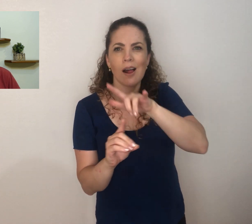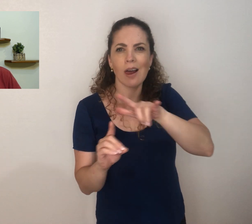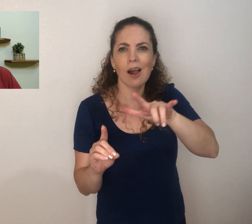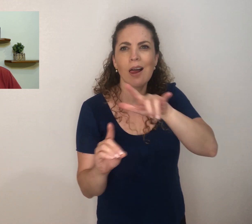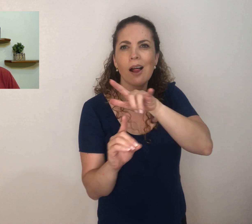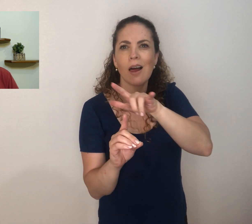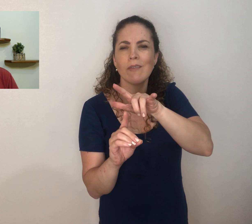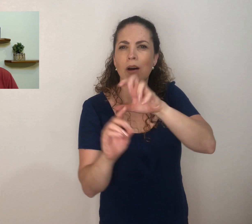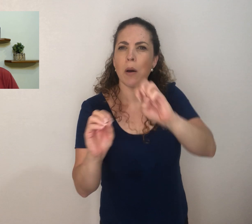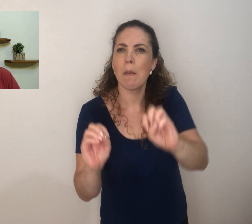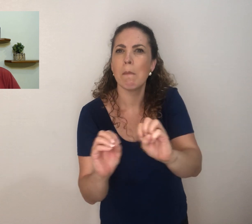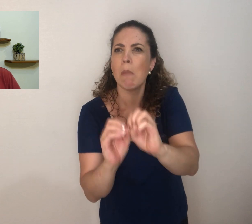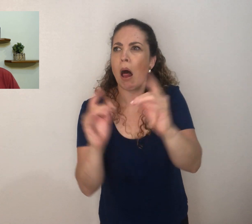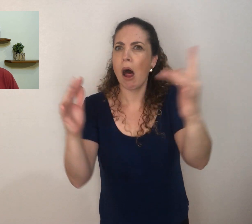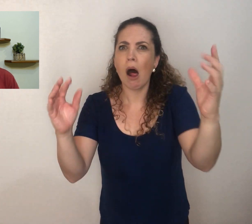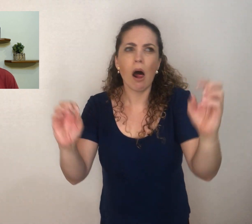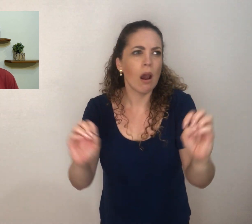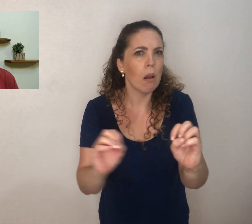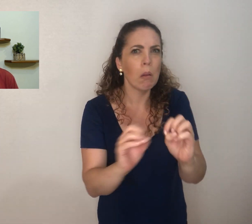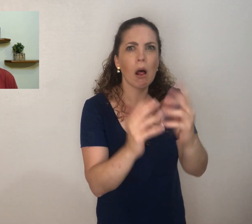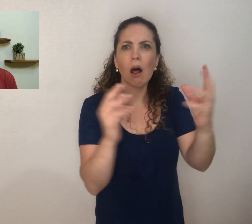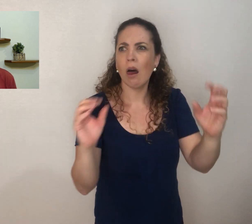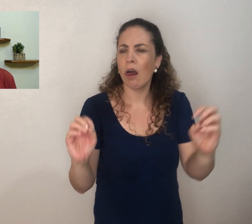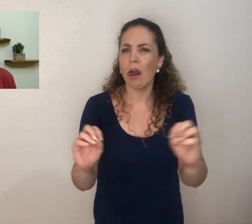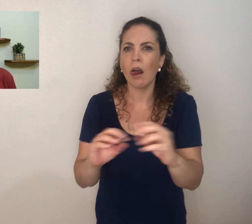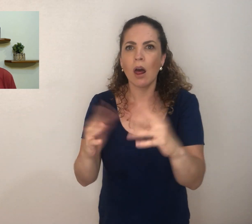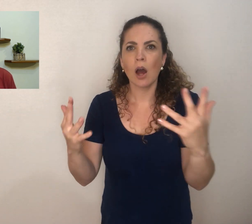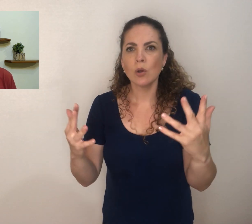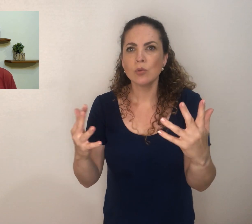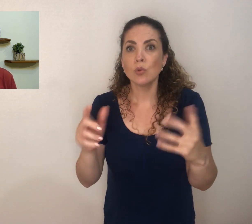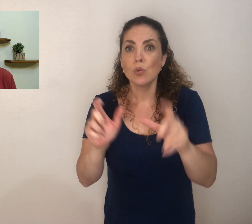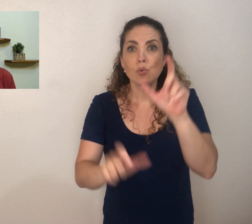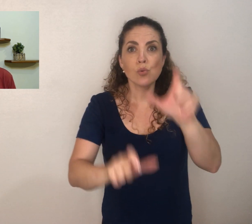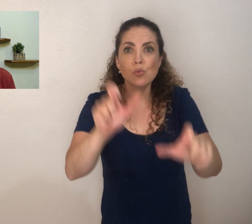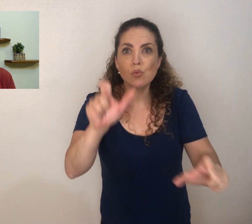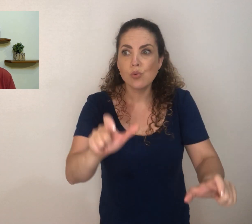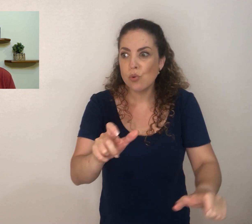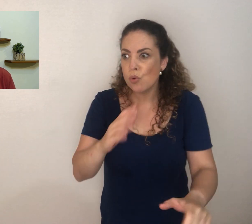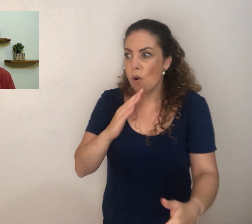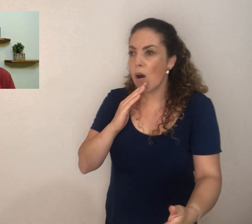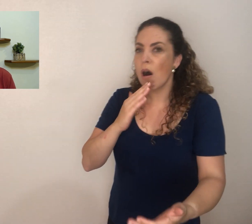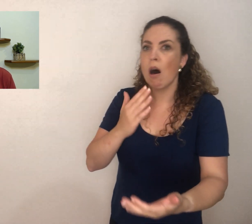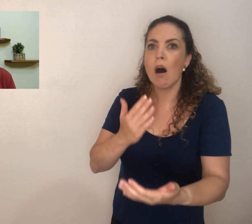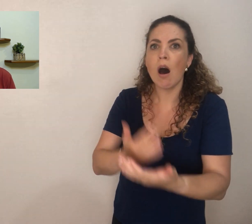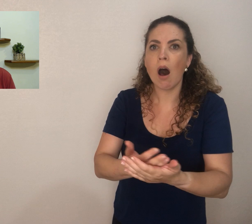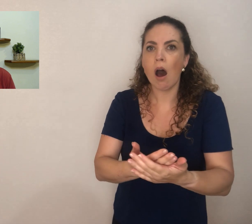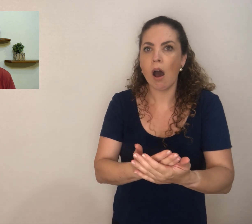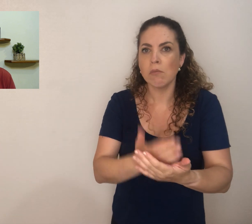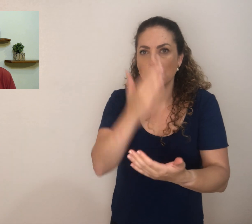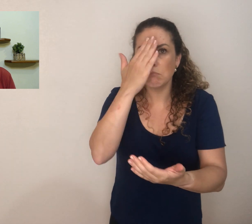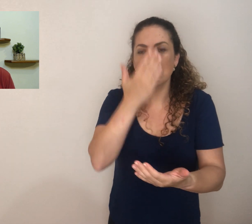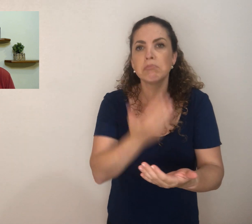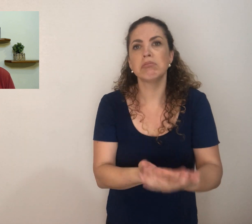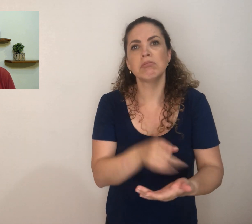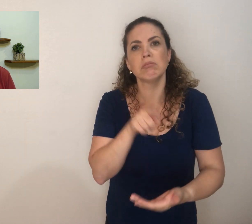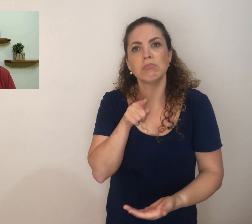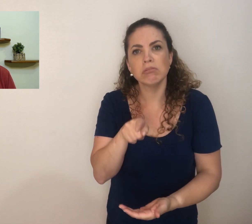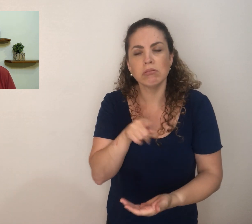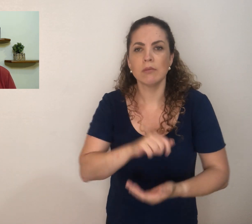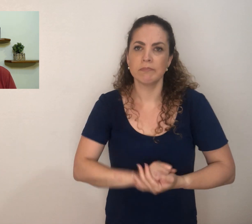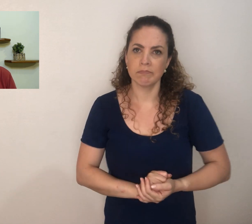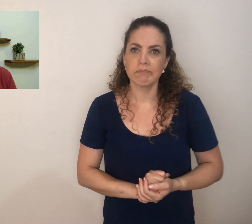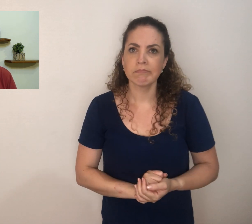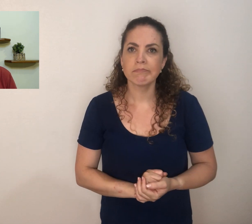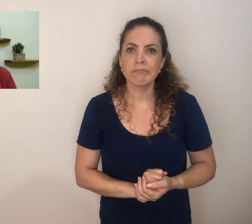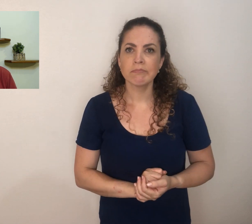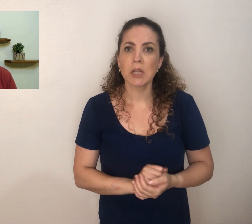e fará sinais e prodígios. E no versículos 10 a 12, nesse mesmo capítulo, diz: